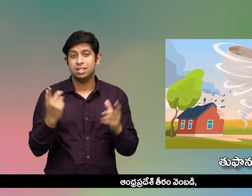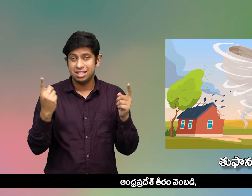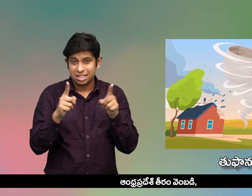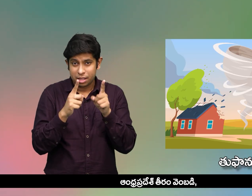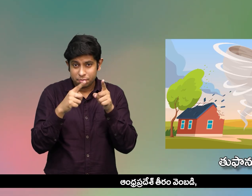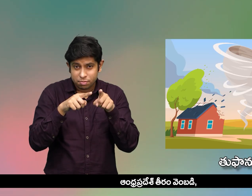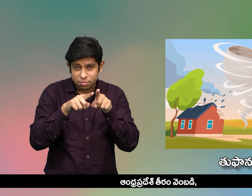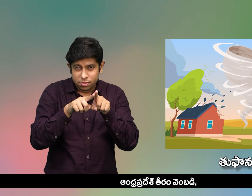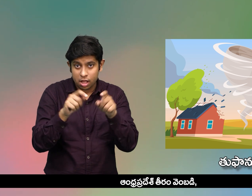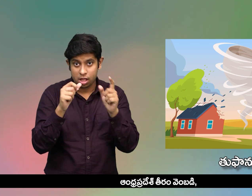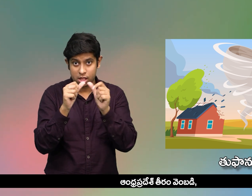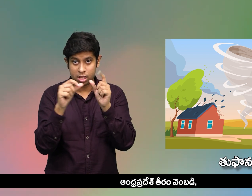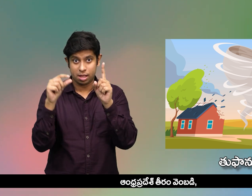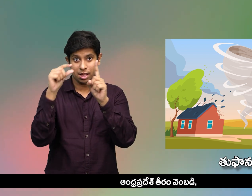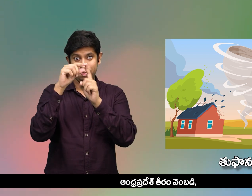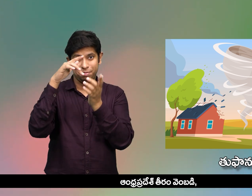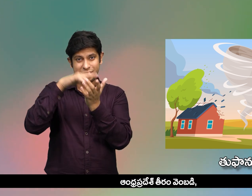ఆంధ్రప్రదేశ్ తీరం వెంబడి